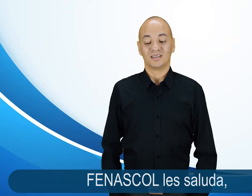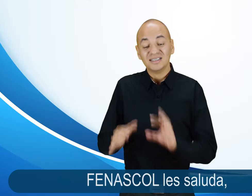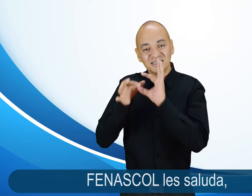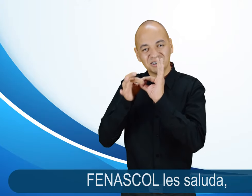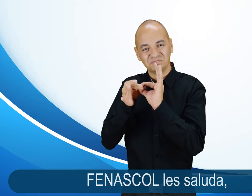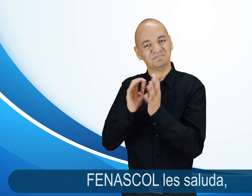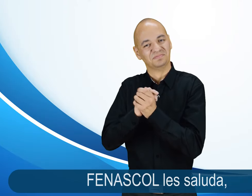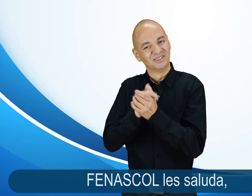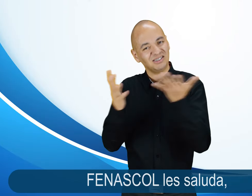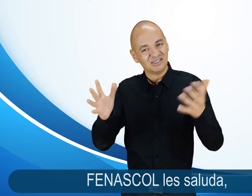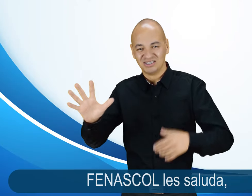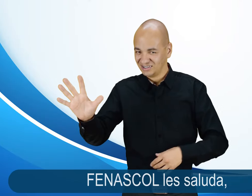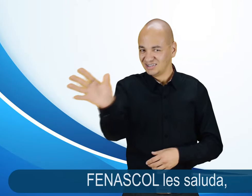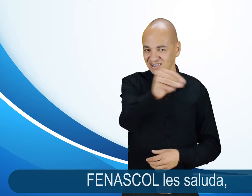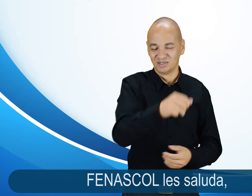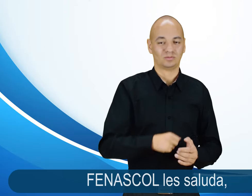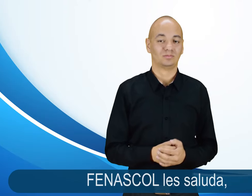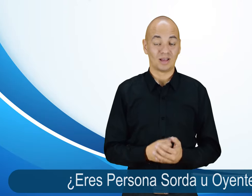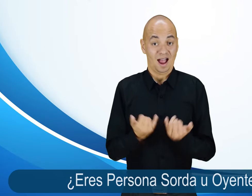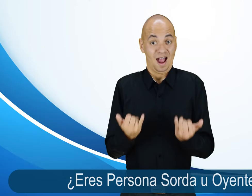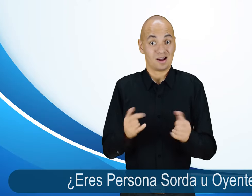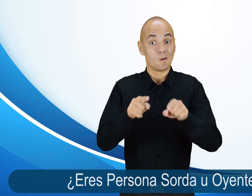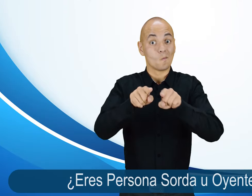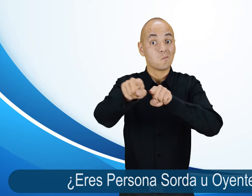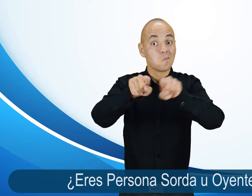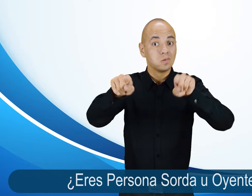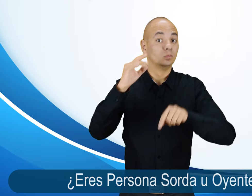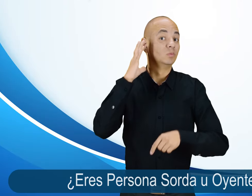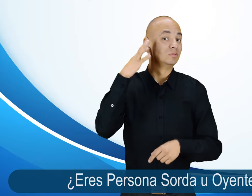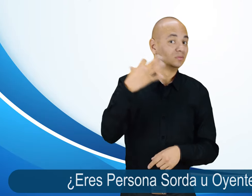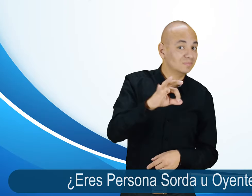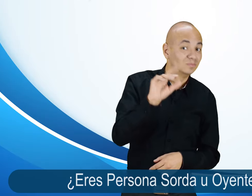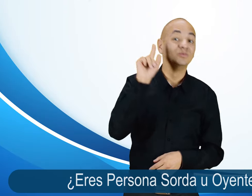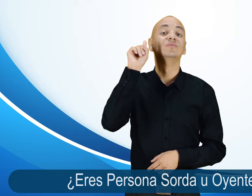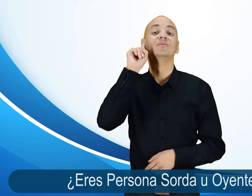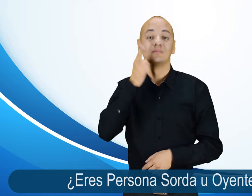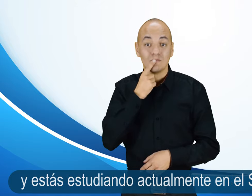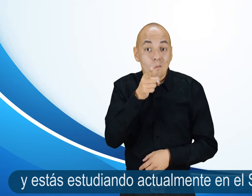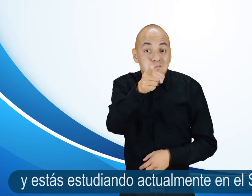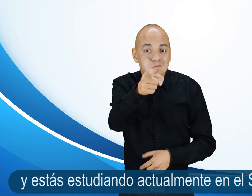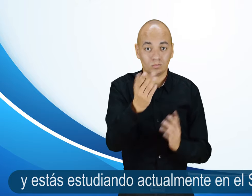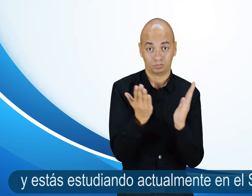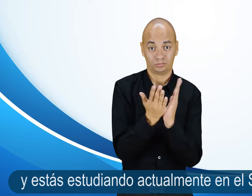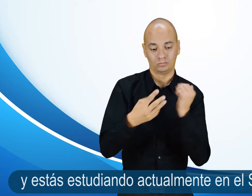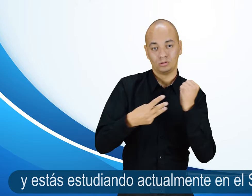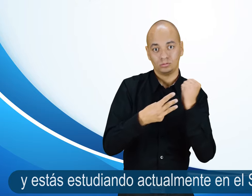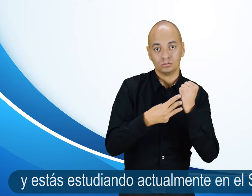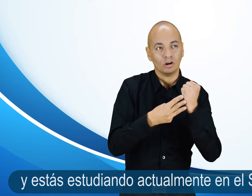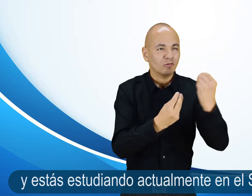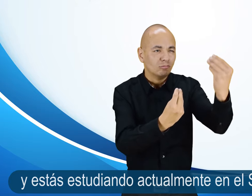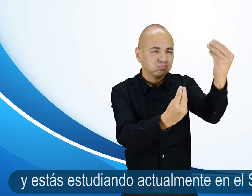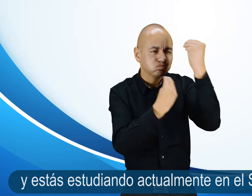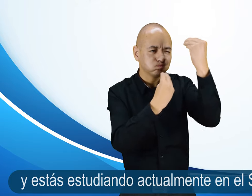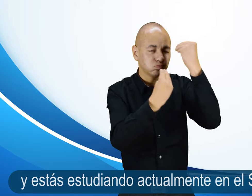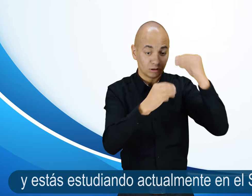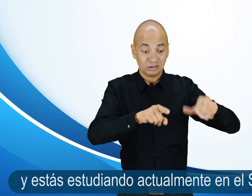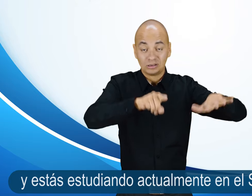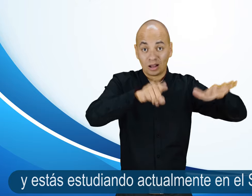a penas con les saluda eres persona sorda u oyente y estás estudiando actualmente en el